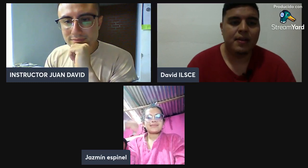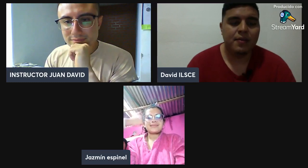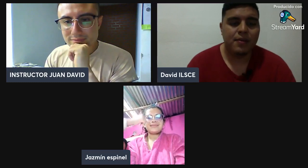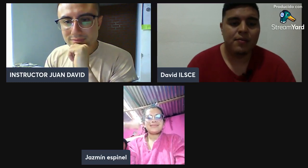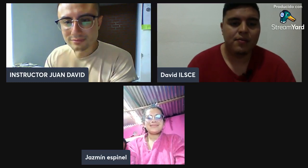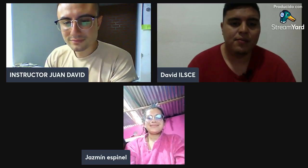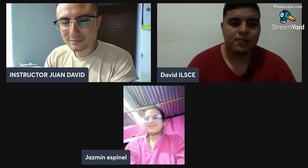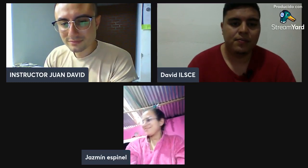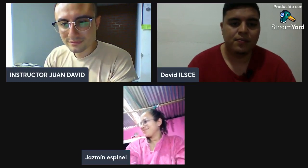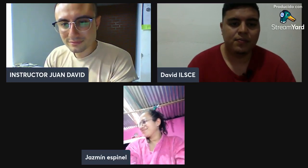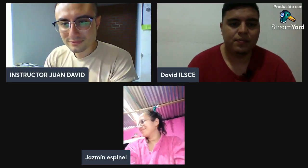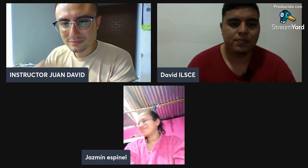nuevo.